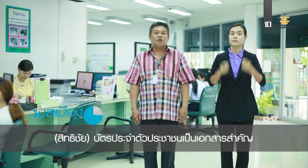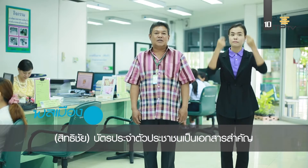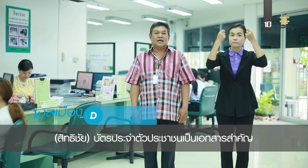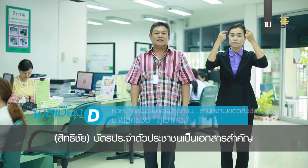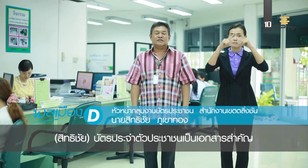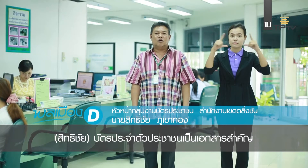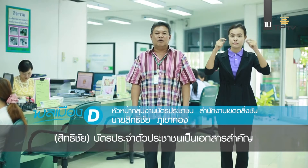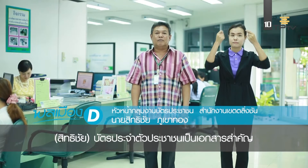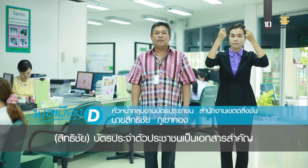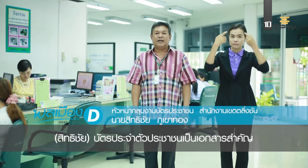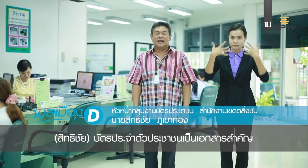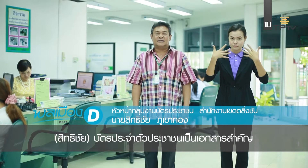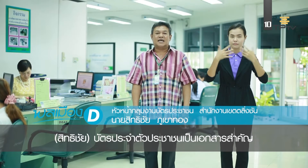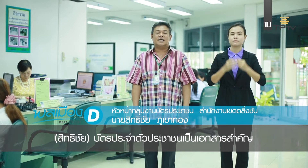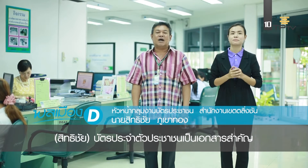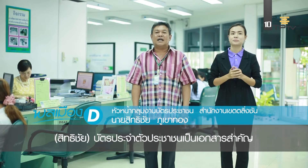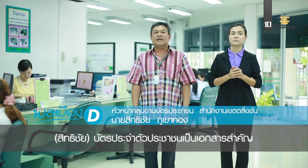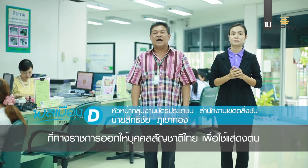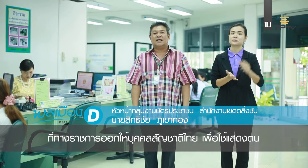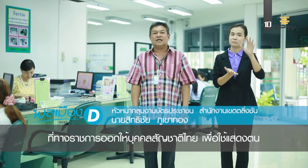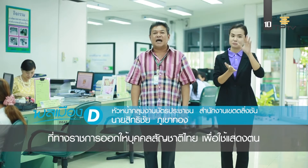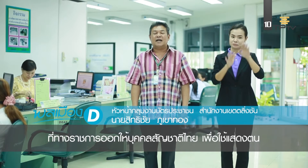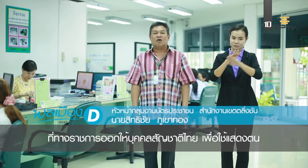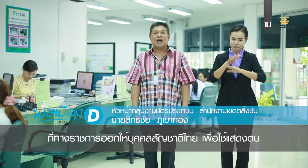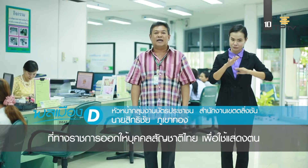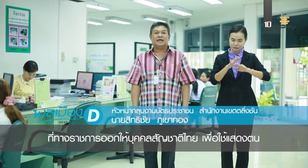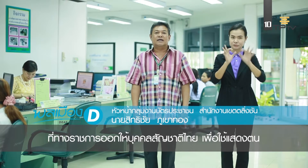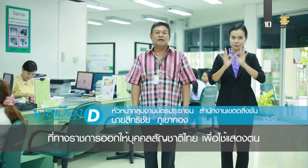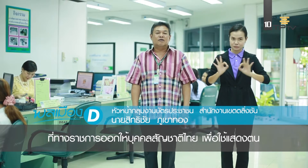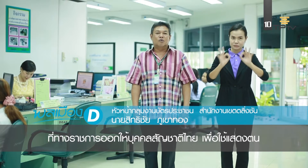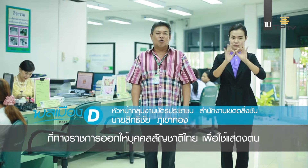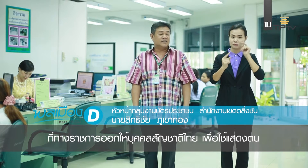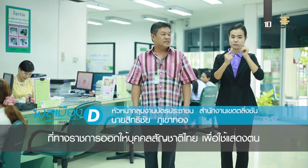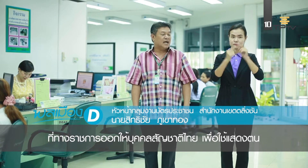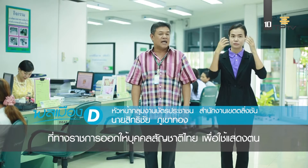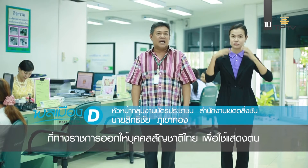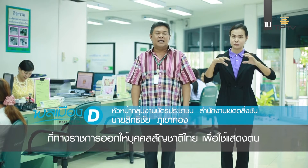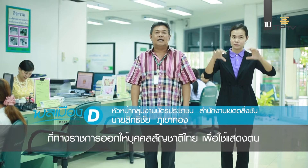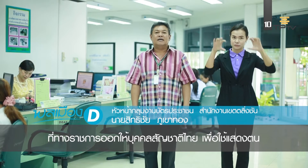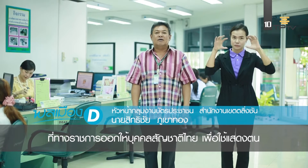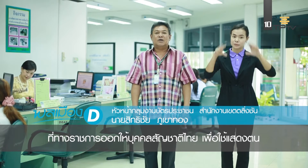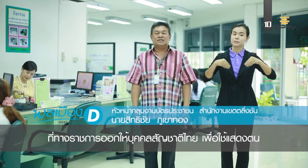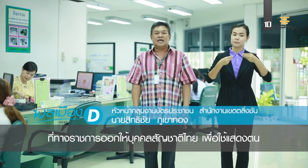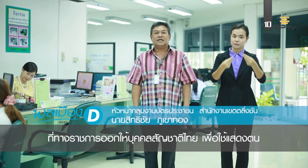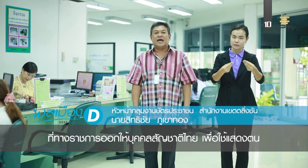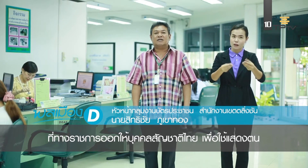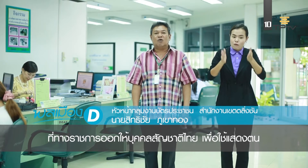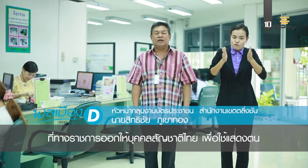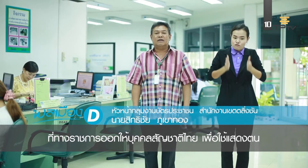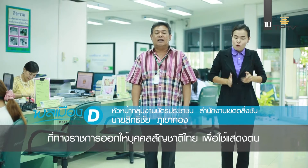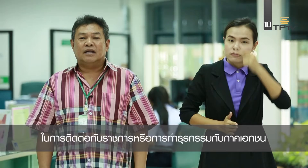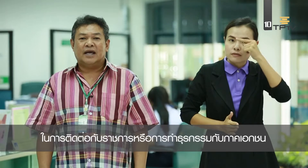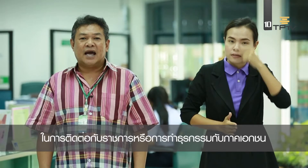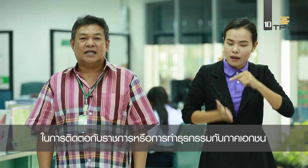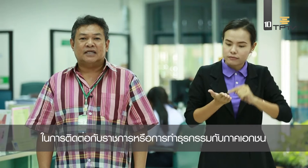บัตรประจำตัวประชาชนเป็นเอกสารสำคัญที่ทางราชการออกให้บุคคลสัญชาติไทยเพื่อใช้แสดงต